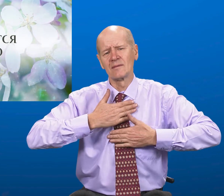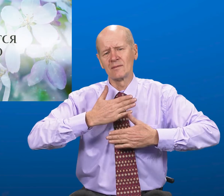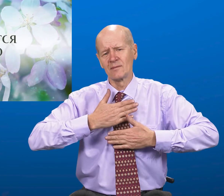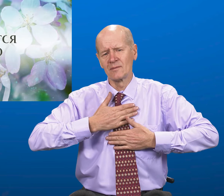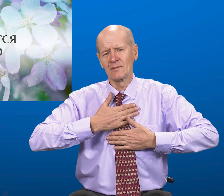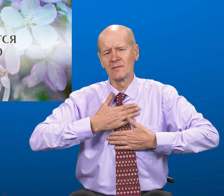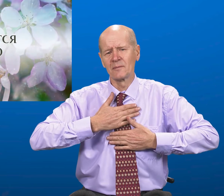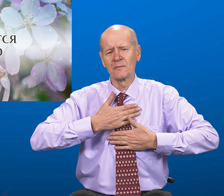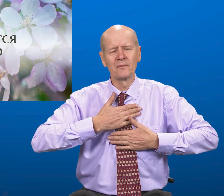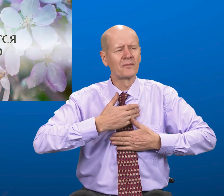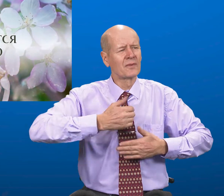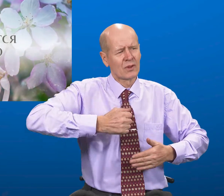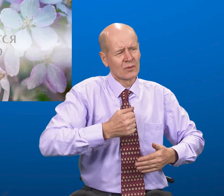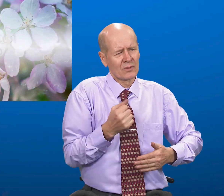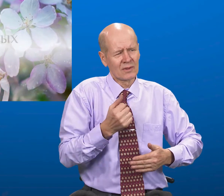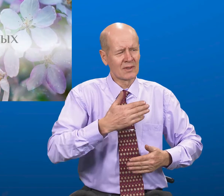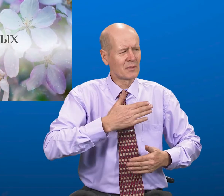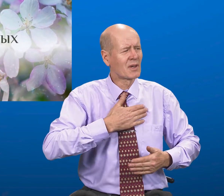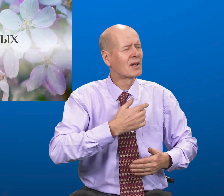сливаются со мной